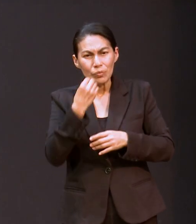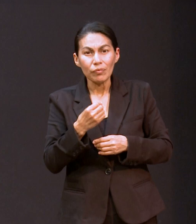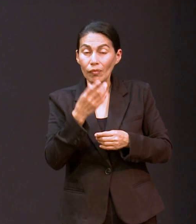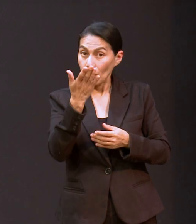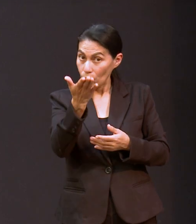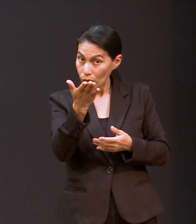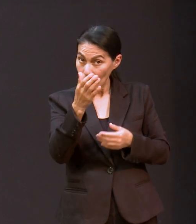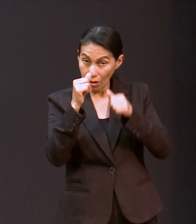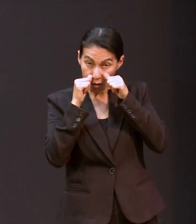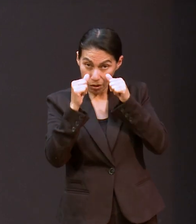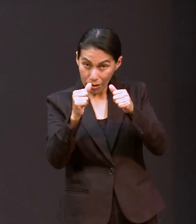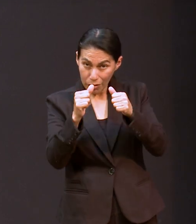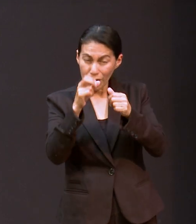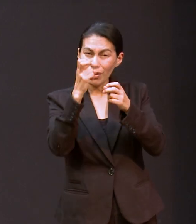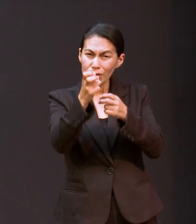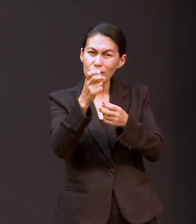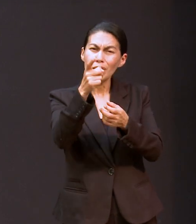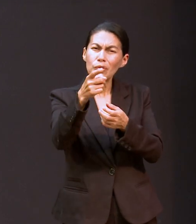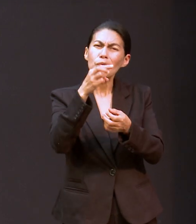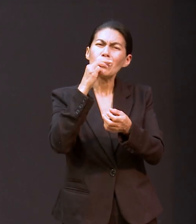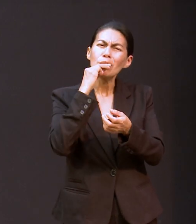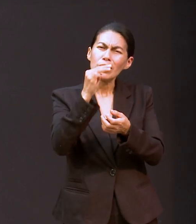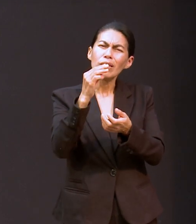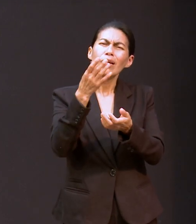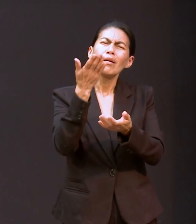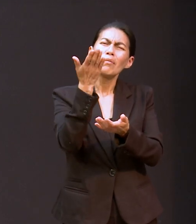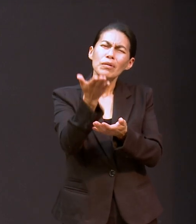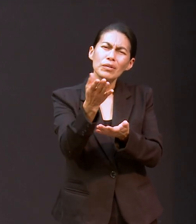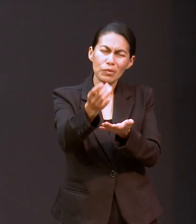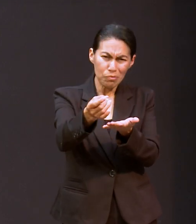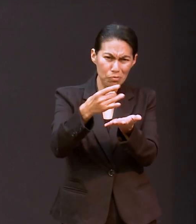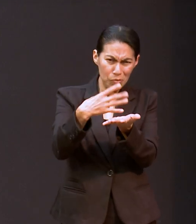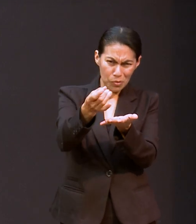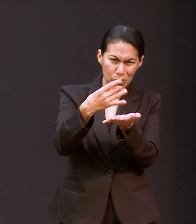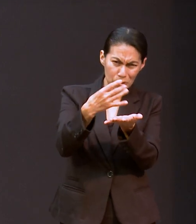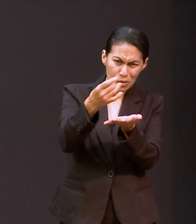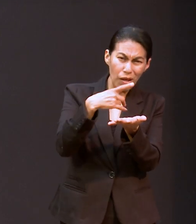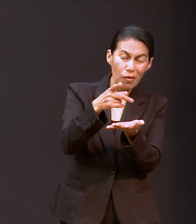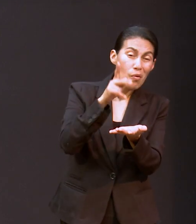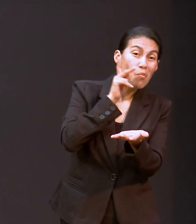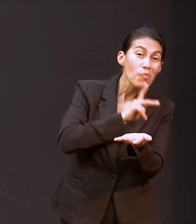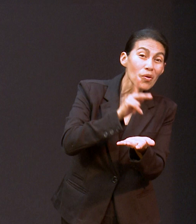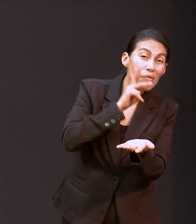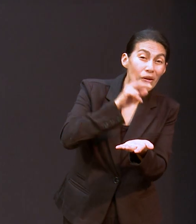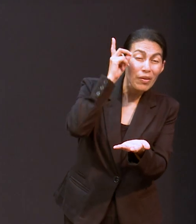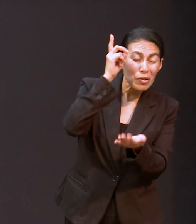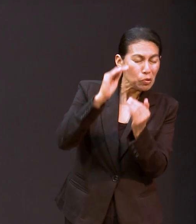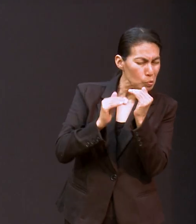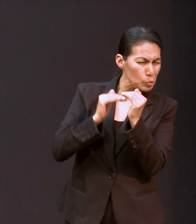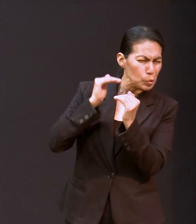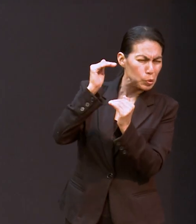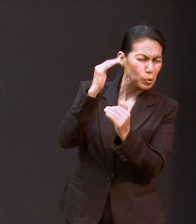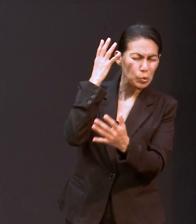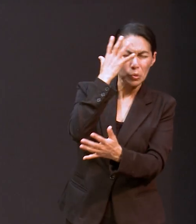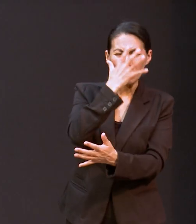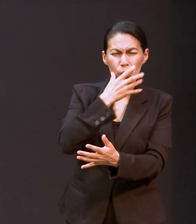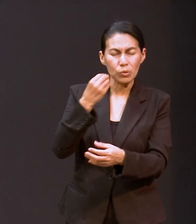para nosotros poder orar por usted y para que usted pueda probar lo bello La maravilloso que es Dios también